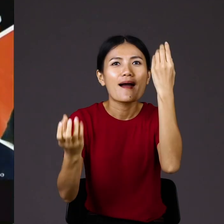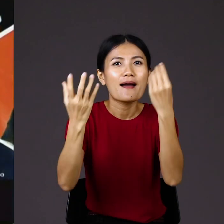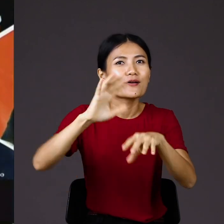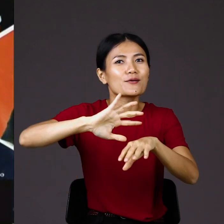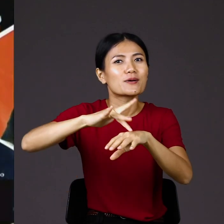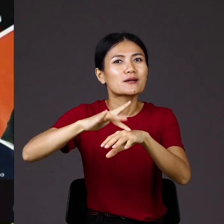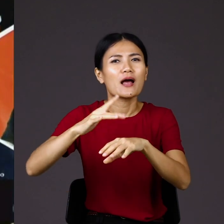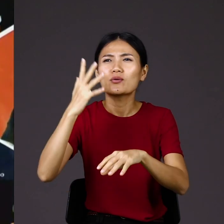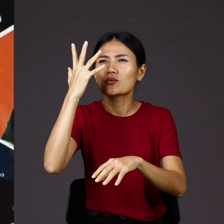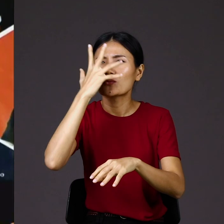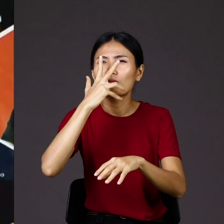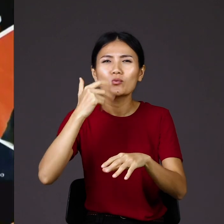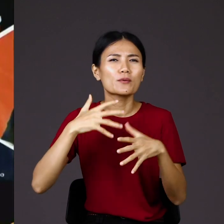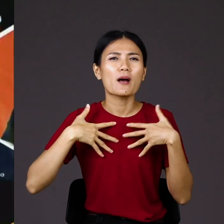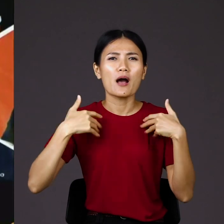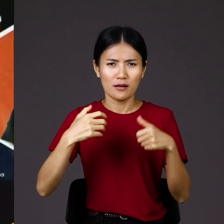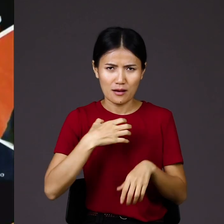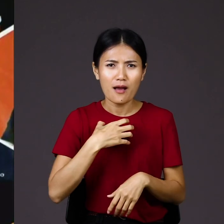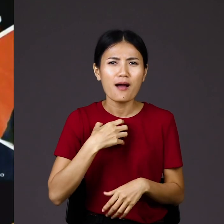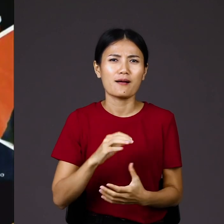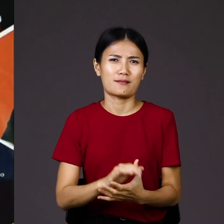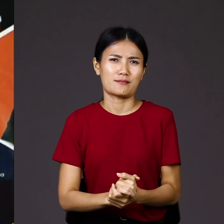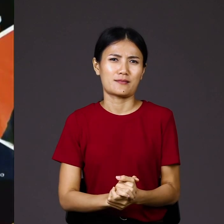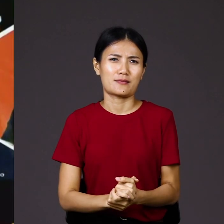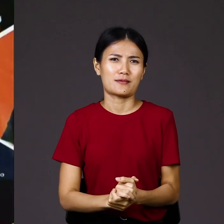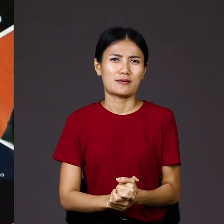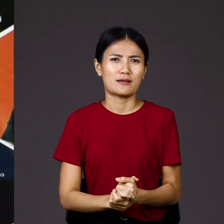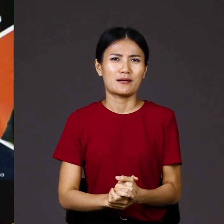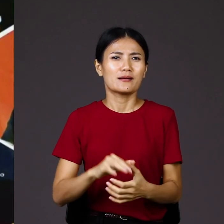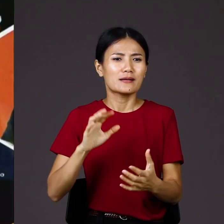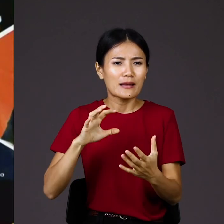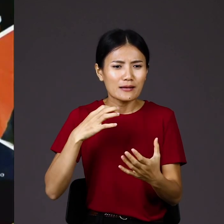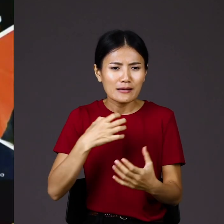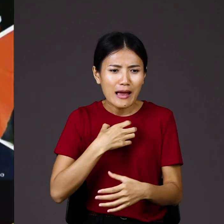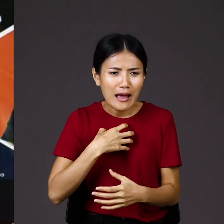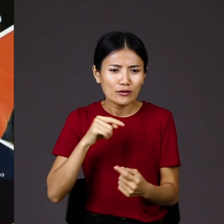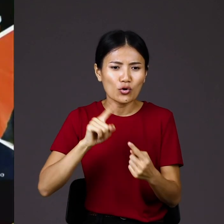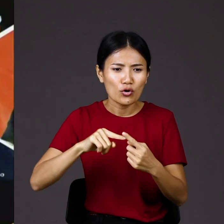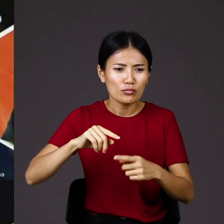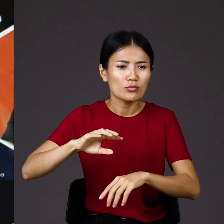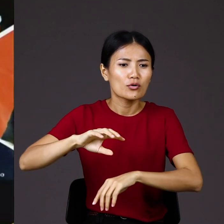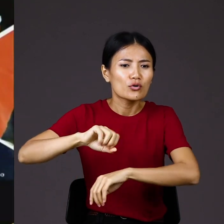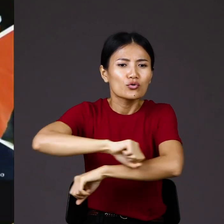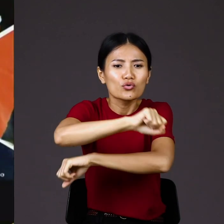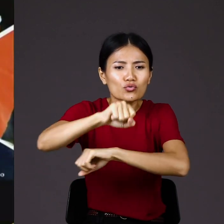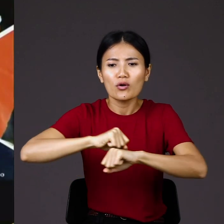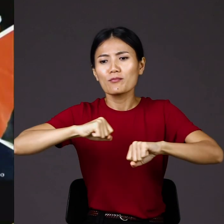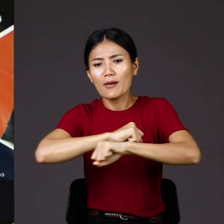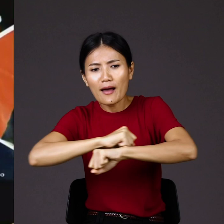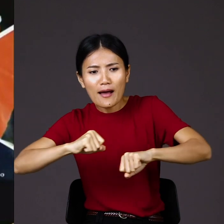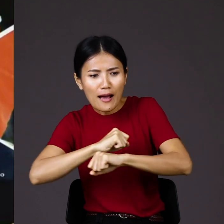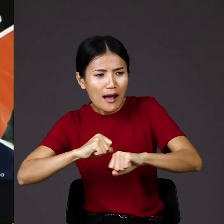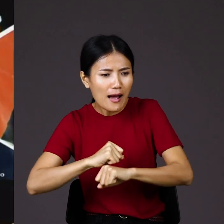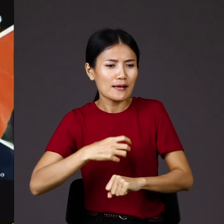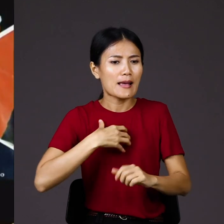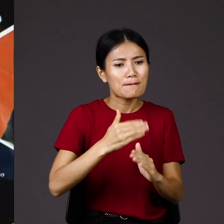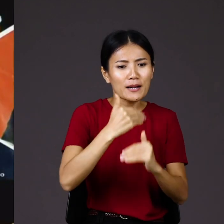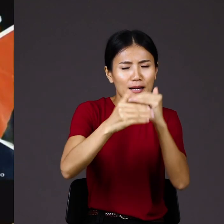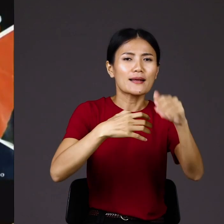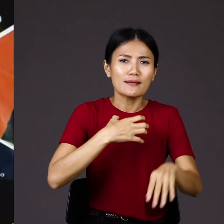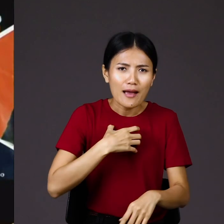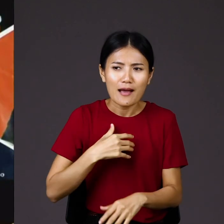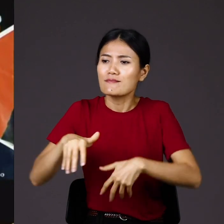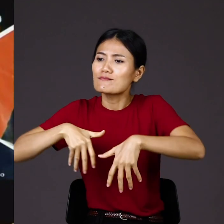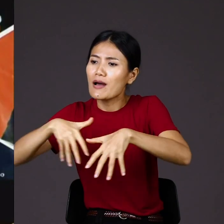สีเขียวนนทบุรีที่เป็นมิตรกับสิ่งแวดล้อมอยากจะลงทุนใน สวนสาธารณะมากขึ้นเพื่อให้คนนน